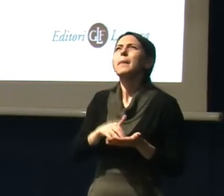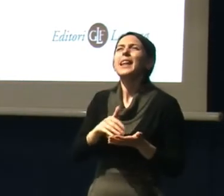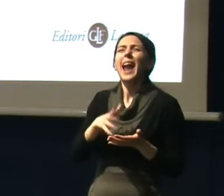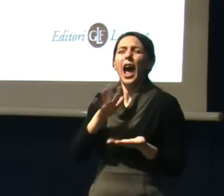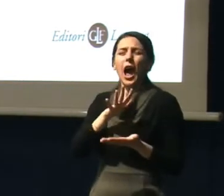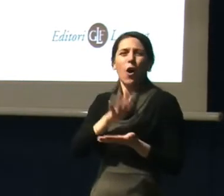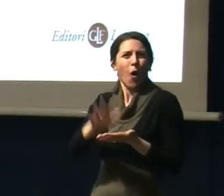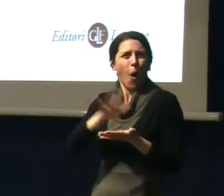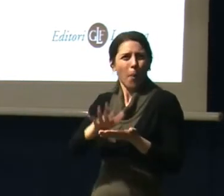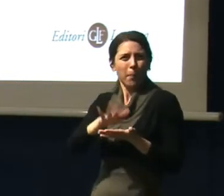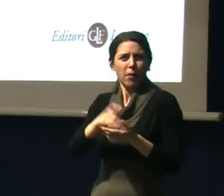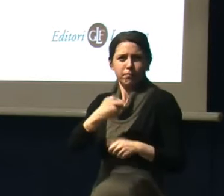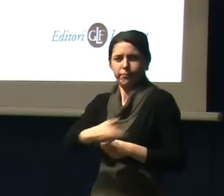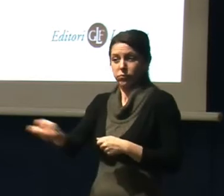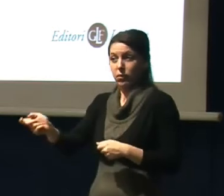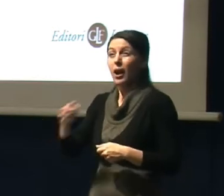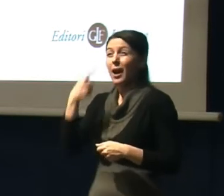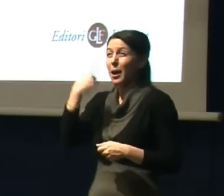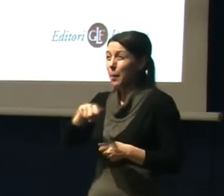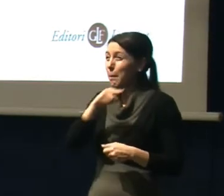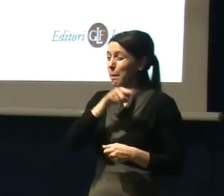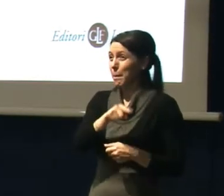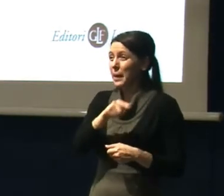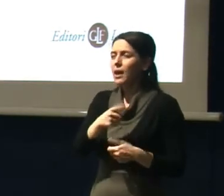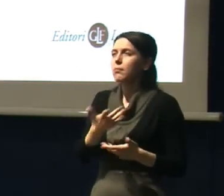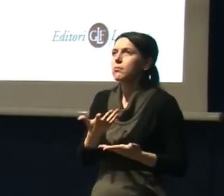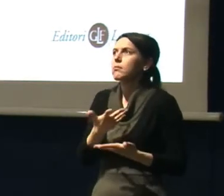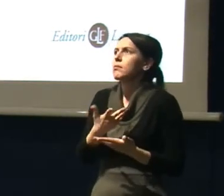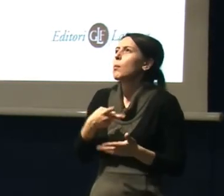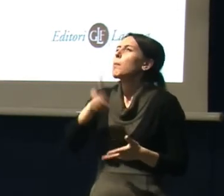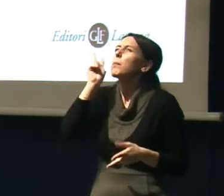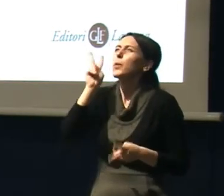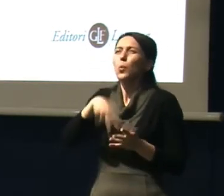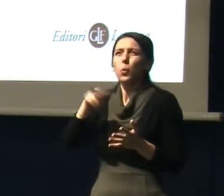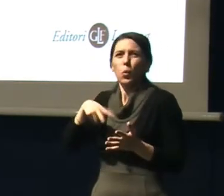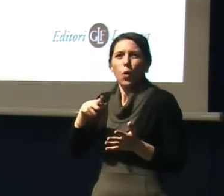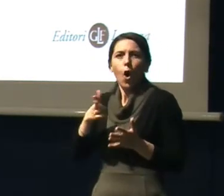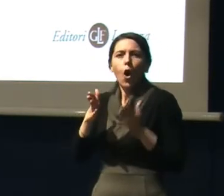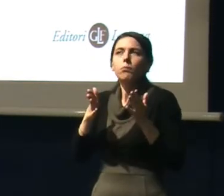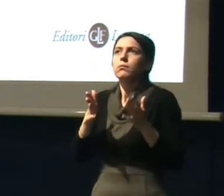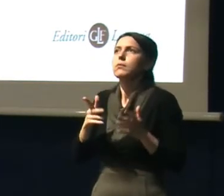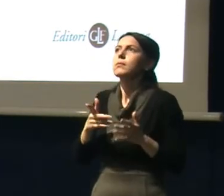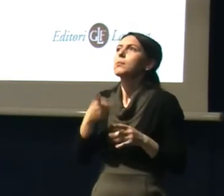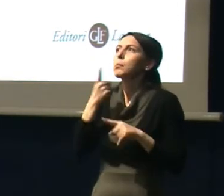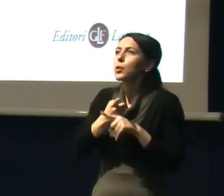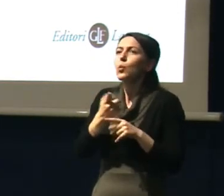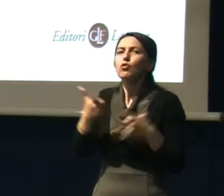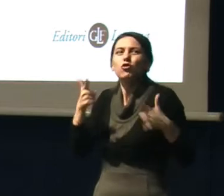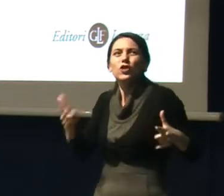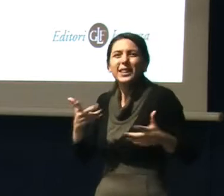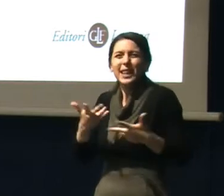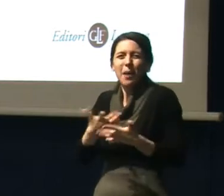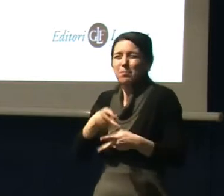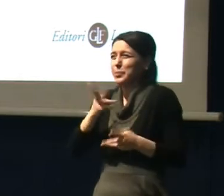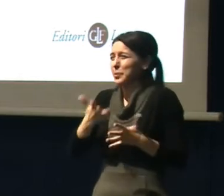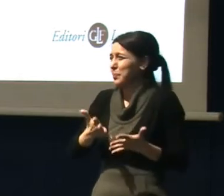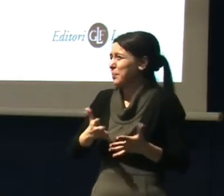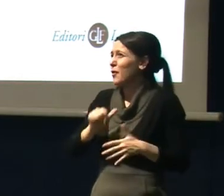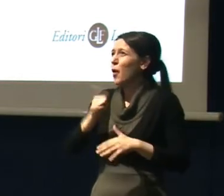letto della capitale del più grande impero mai apparso sulla scena del mondo eppure quelle 5.000 copie